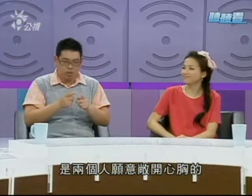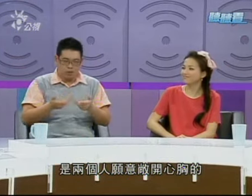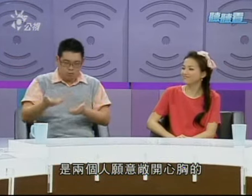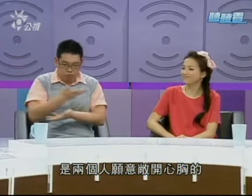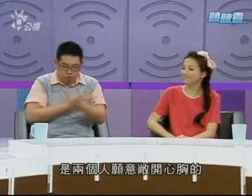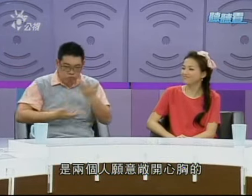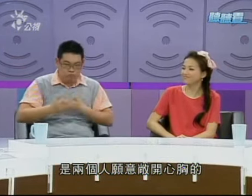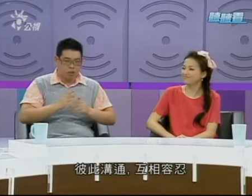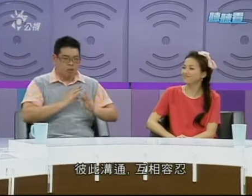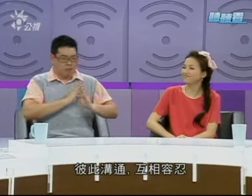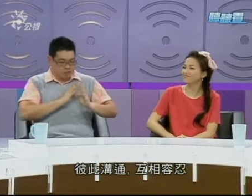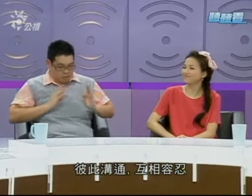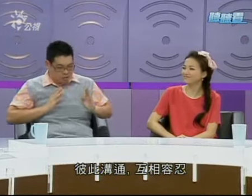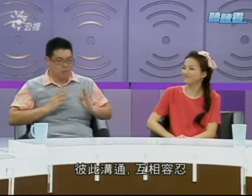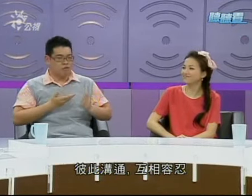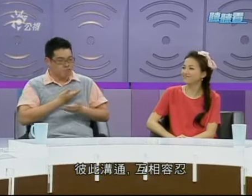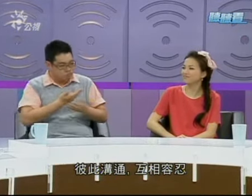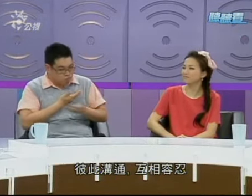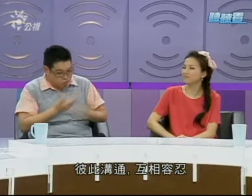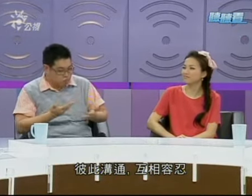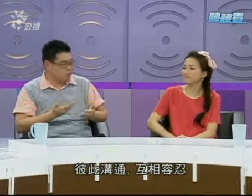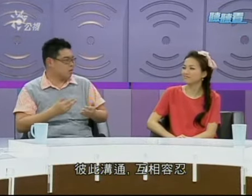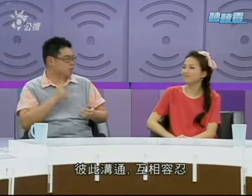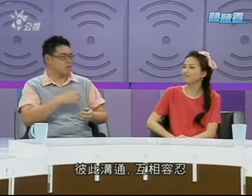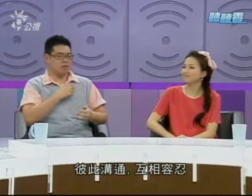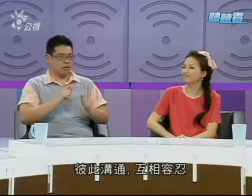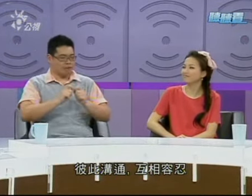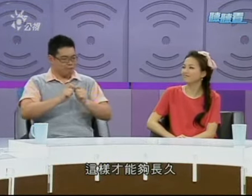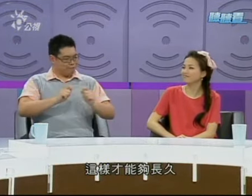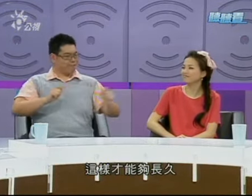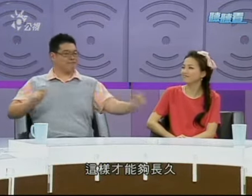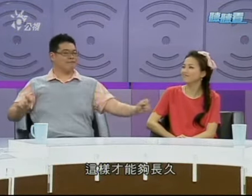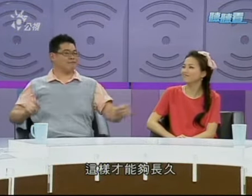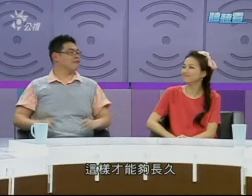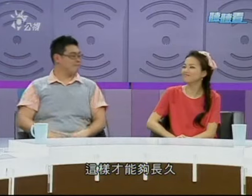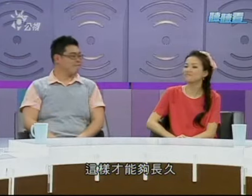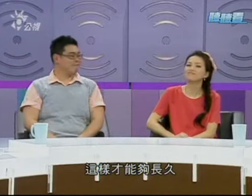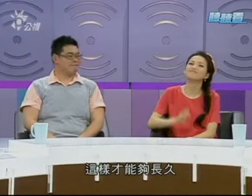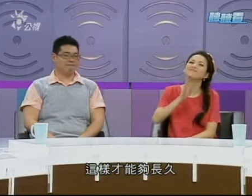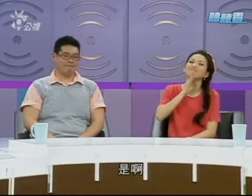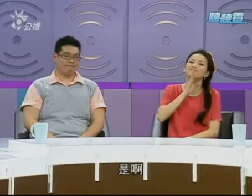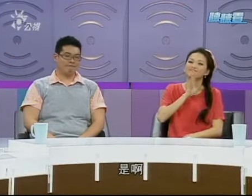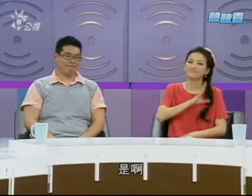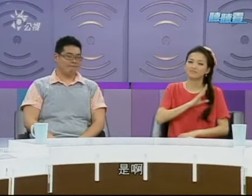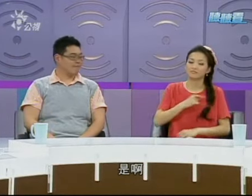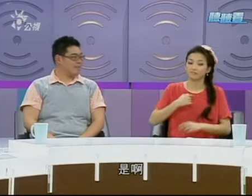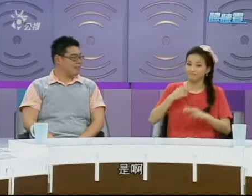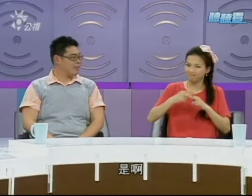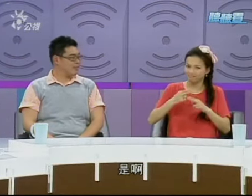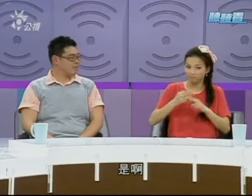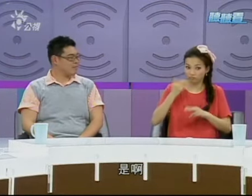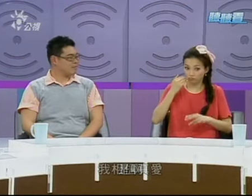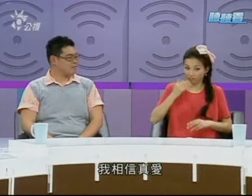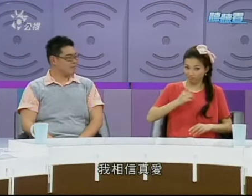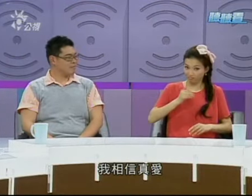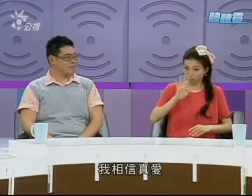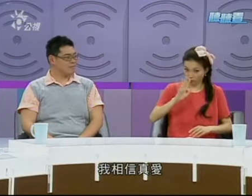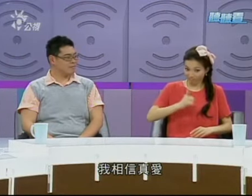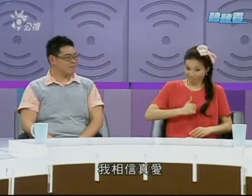心胸的彼此沟通互相容忍这样才能够长久嗯 是啊我相信啊真